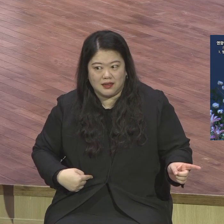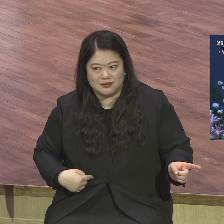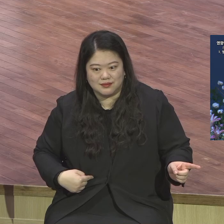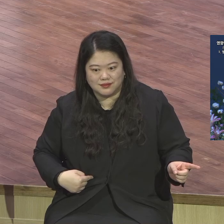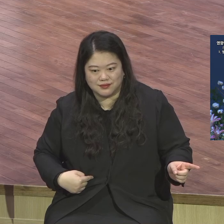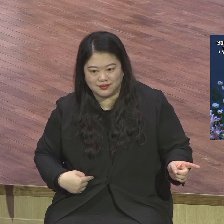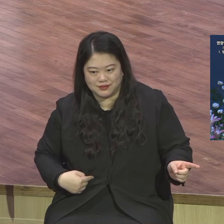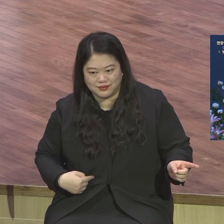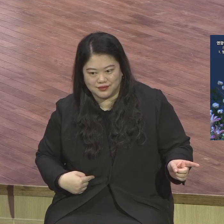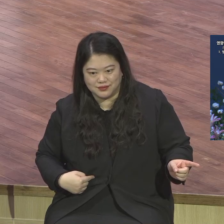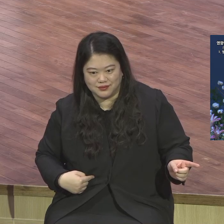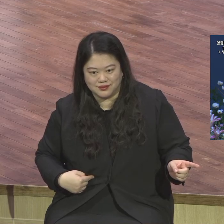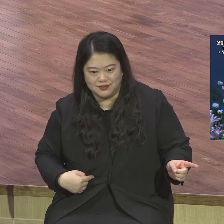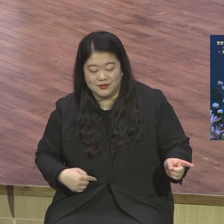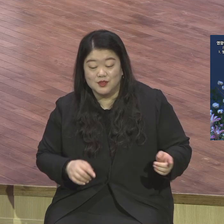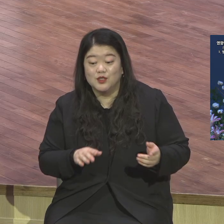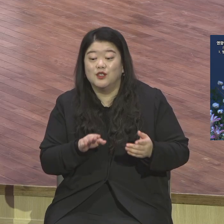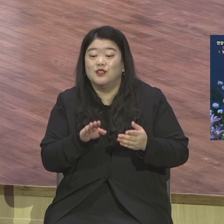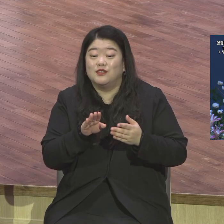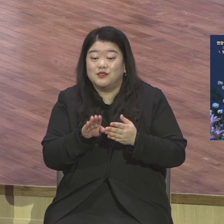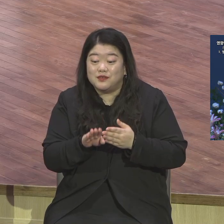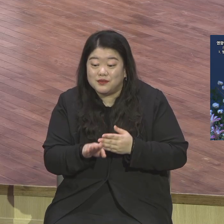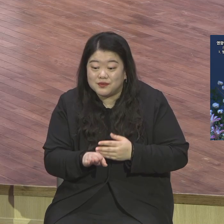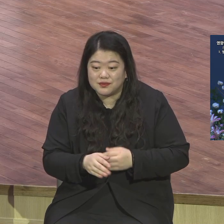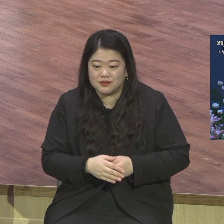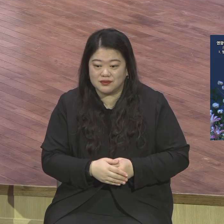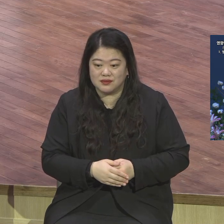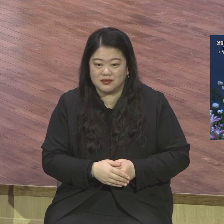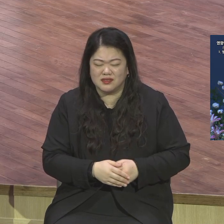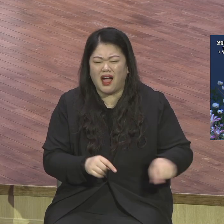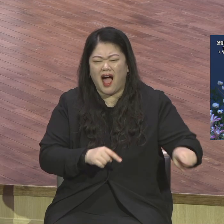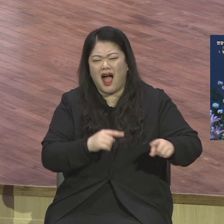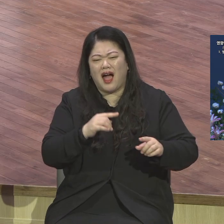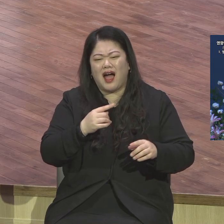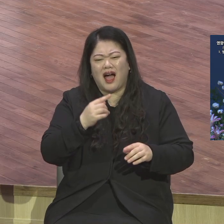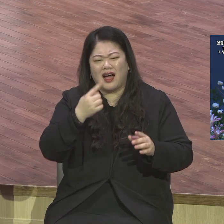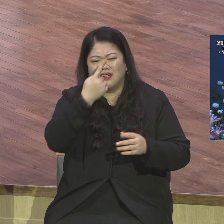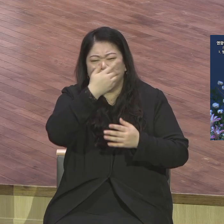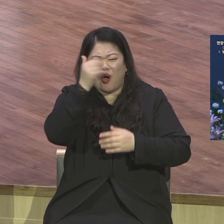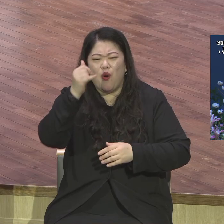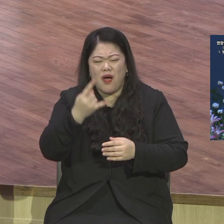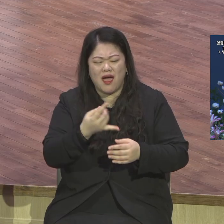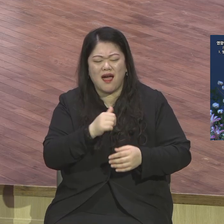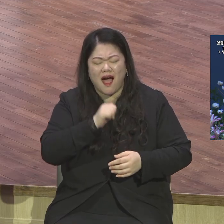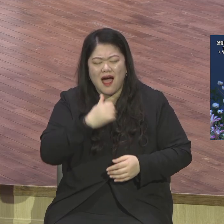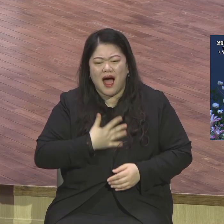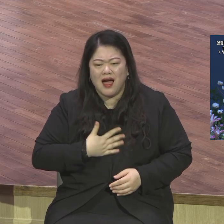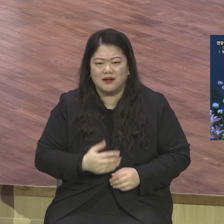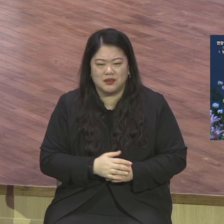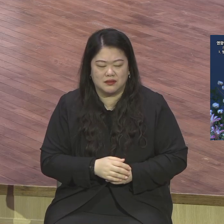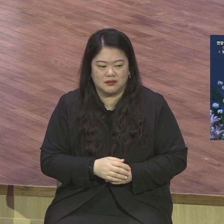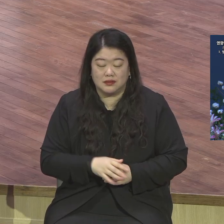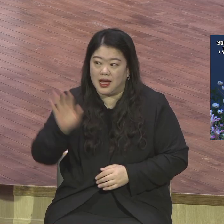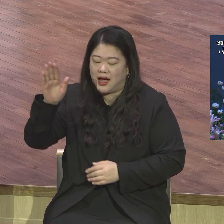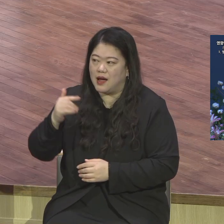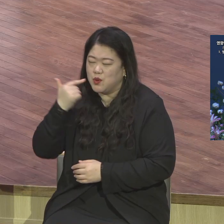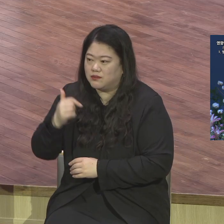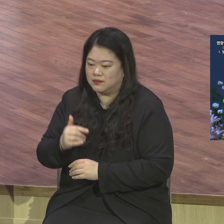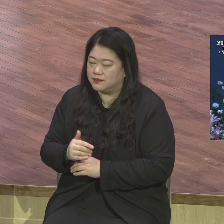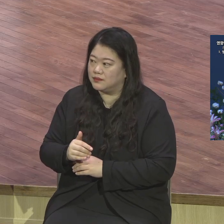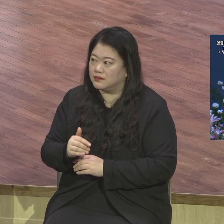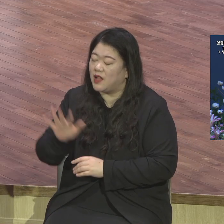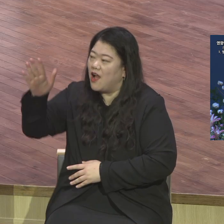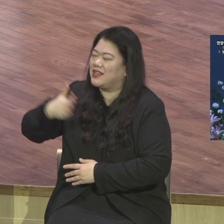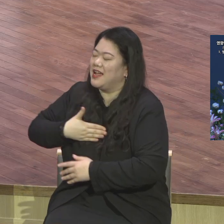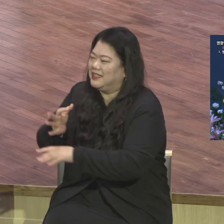그랬더니 그때부터 얘가 충격을 받아가지고 돈도 없는 주제에 막 사는 거요. 저거 사겠습니다. 저거